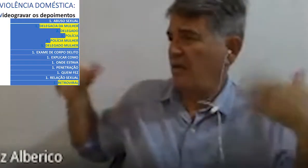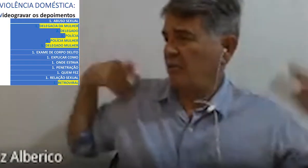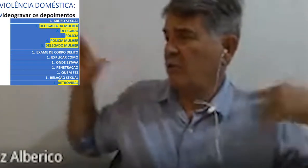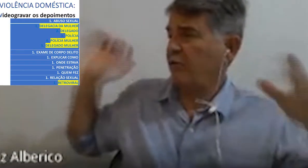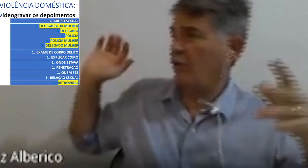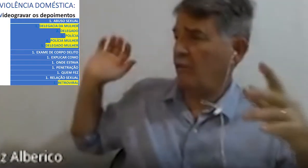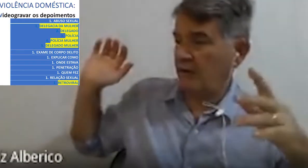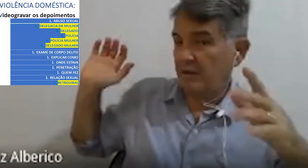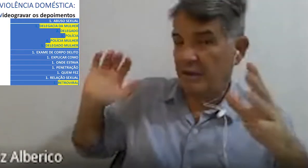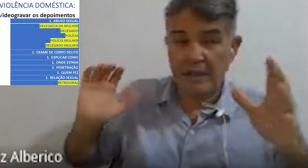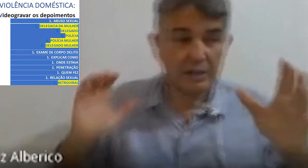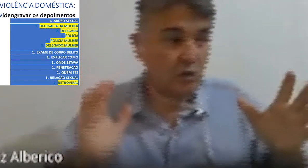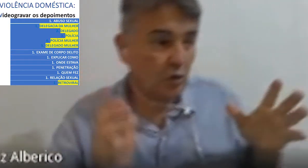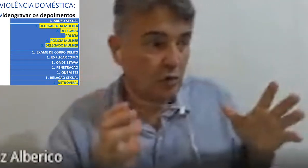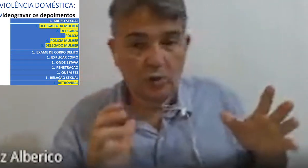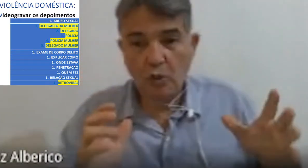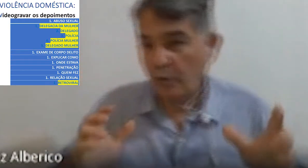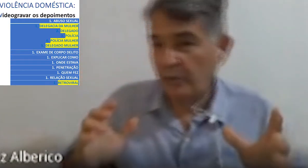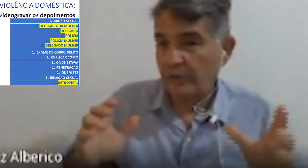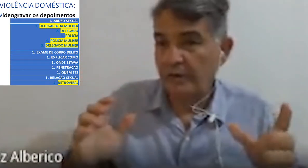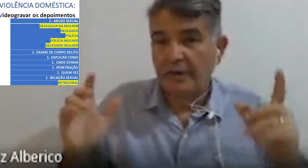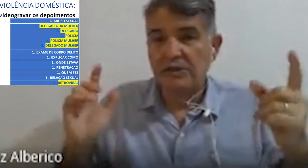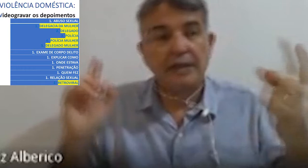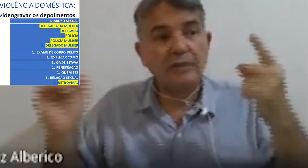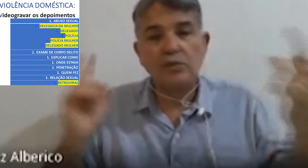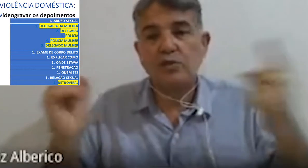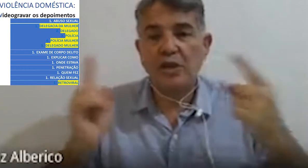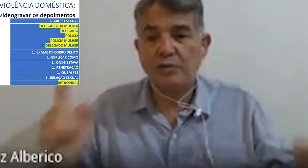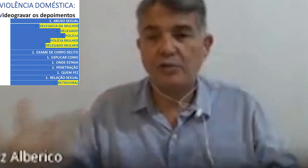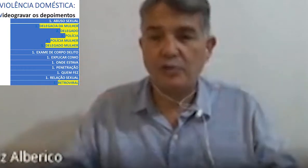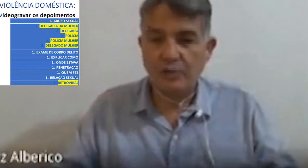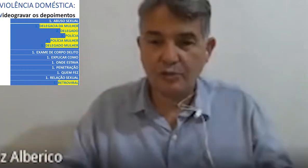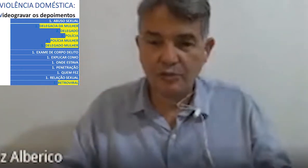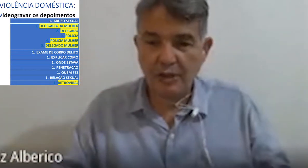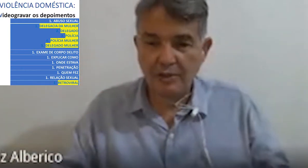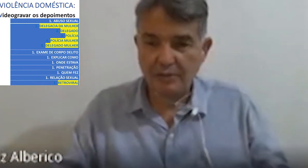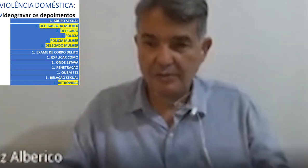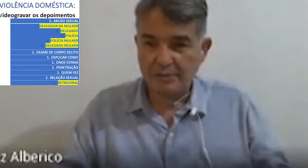de folga. Esse jogo de corpo está dando os sujeitos do diálogo.